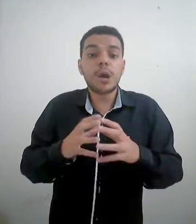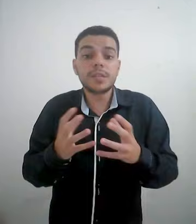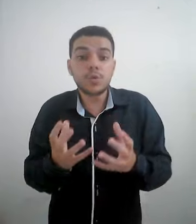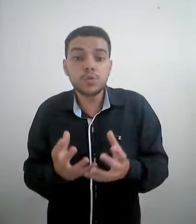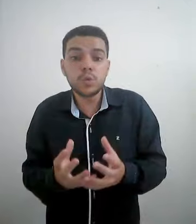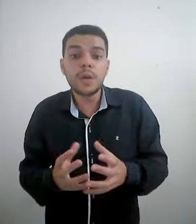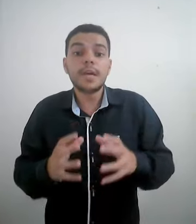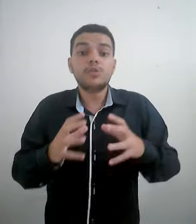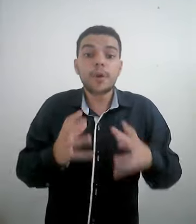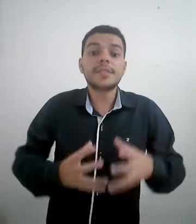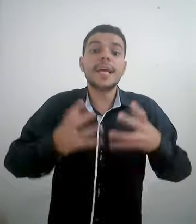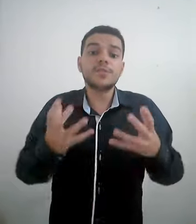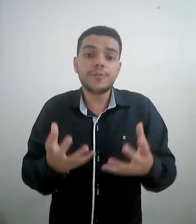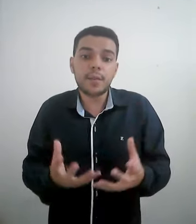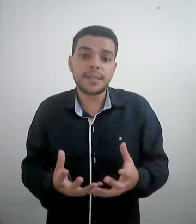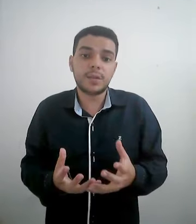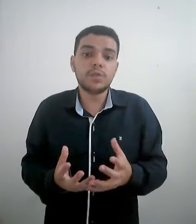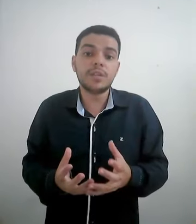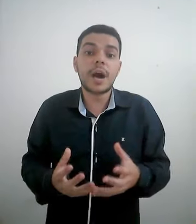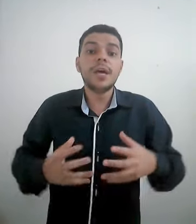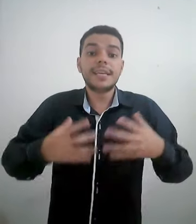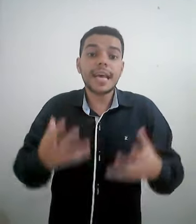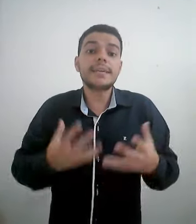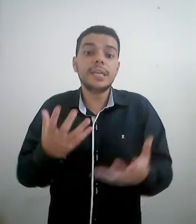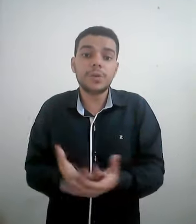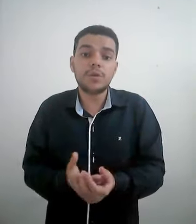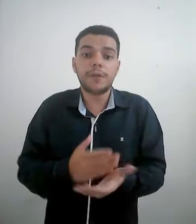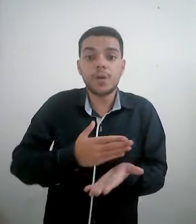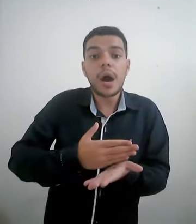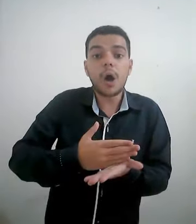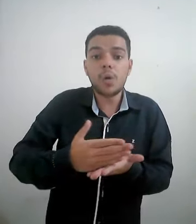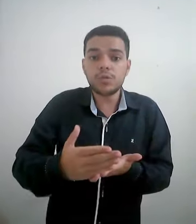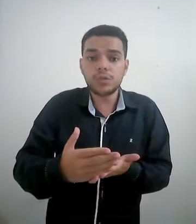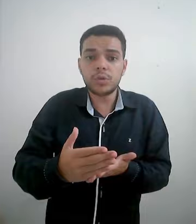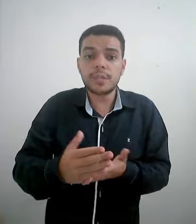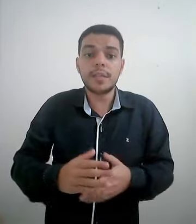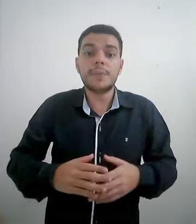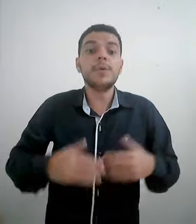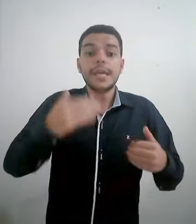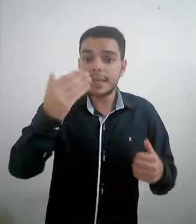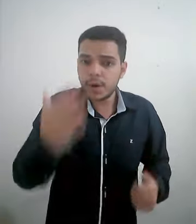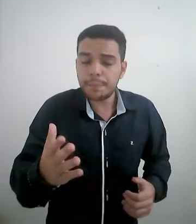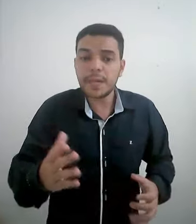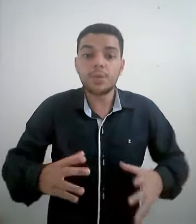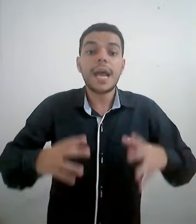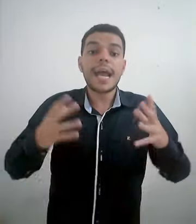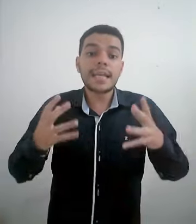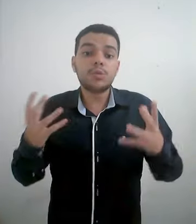da cultura, do processo de formação do sinal que essa língua sofreu ao longo de todo esse tempo e que, eu repito, é